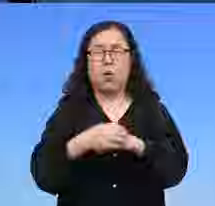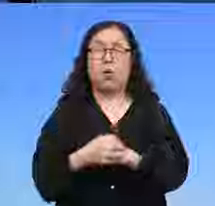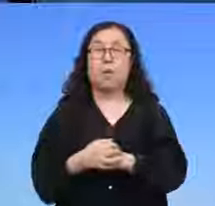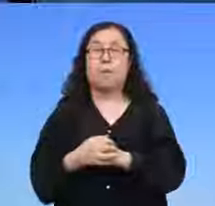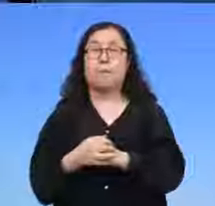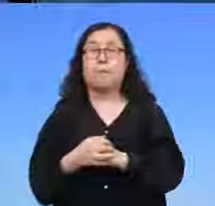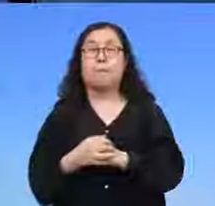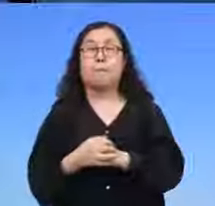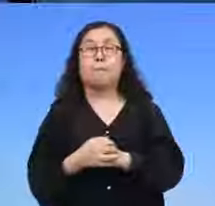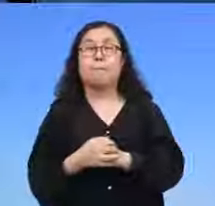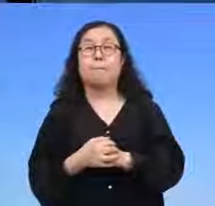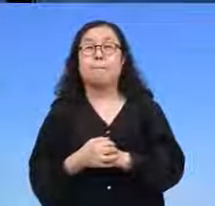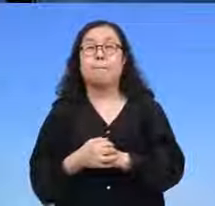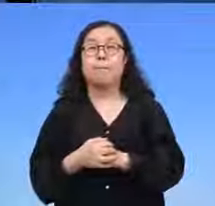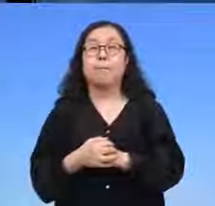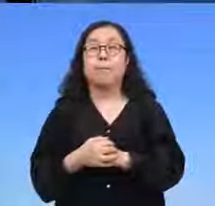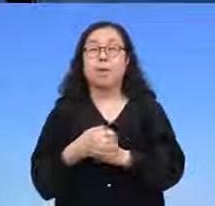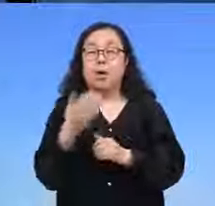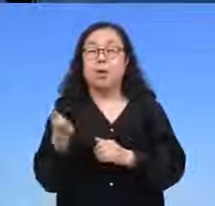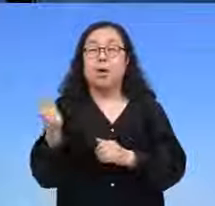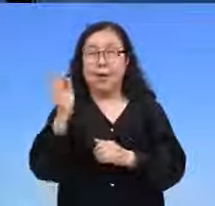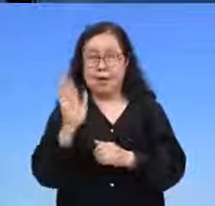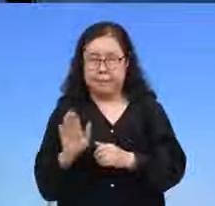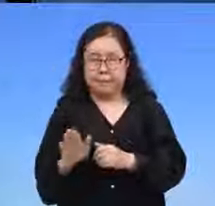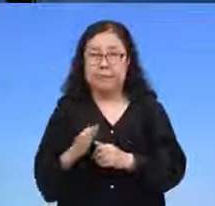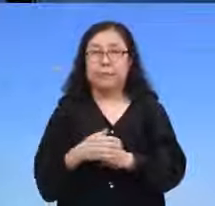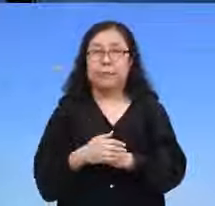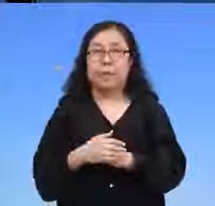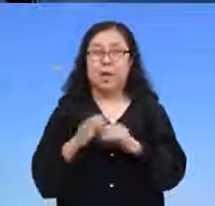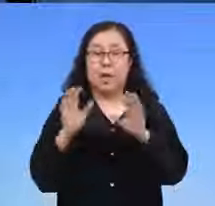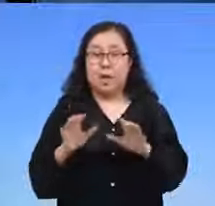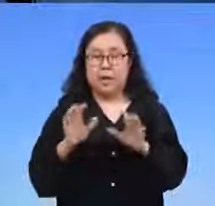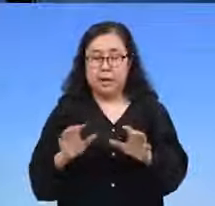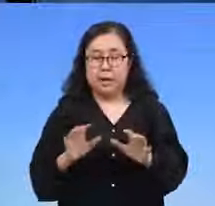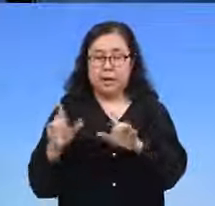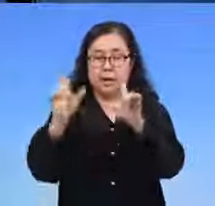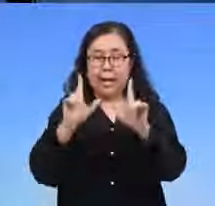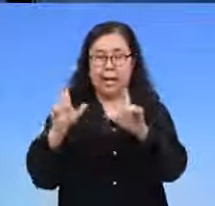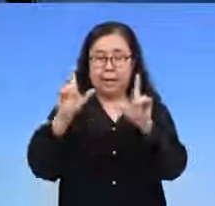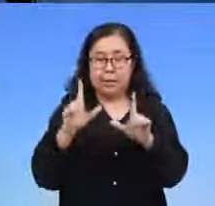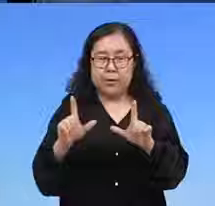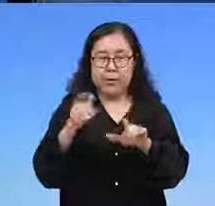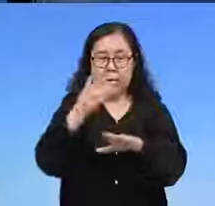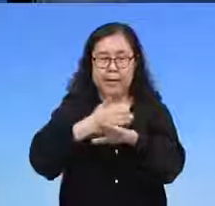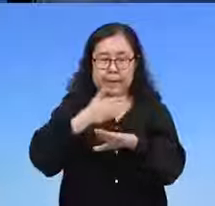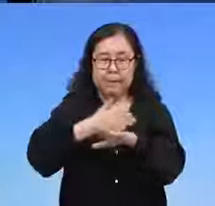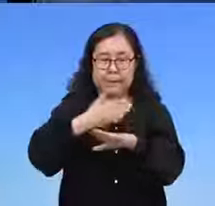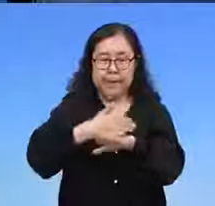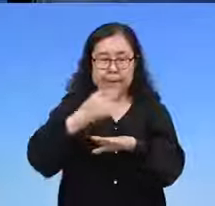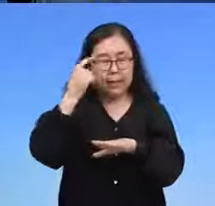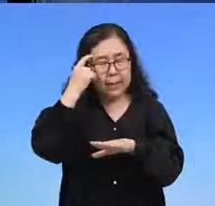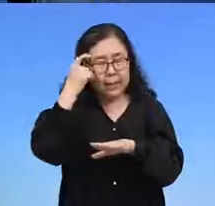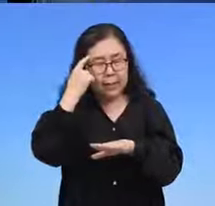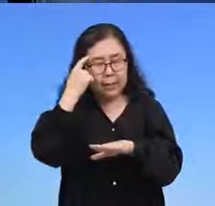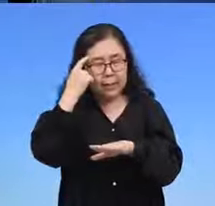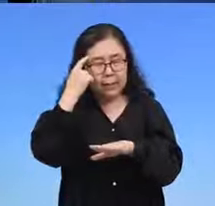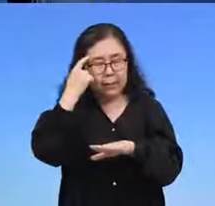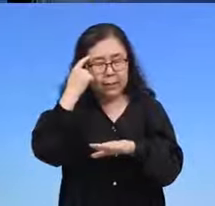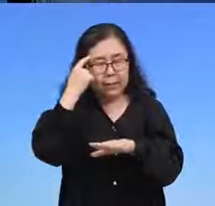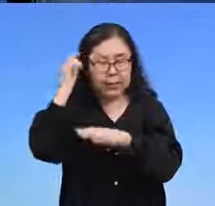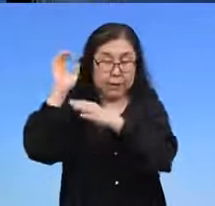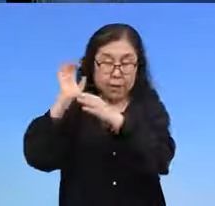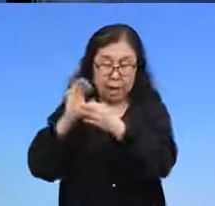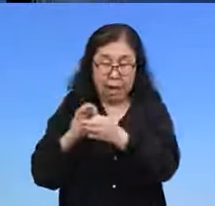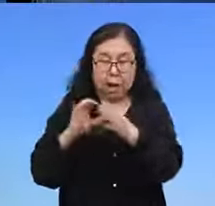결론이 이렇습니다. 이 두 번째 포인트가 이겁니다. 하지만 현재의 삶을 감사히 여기게